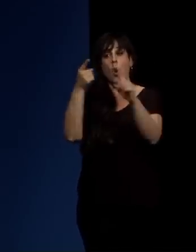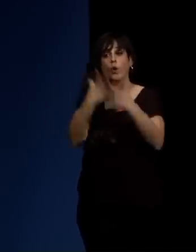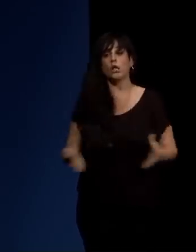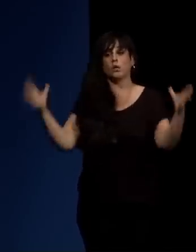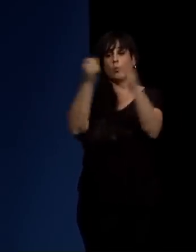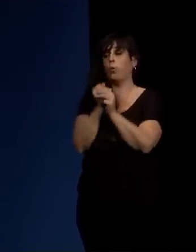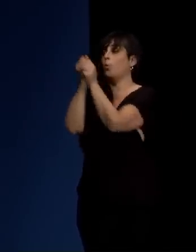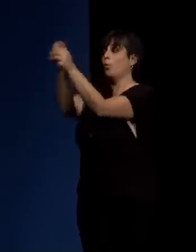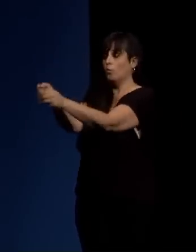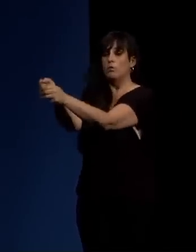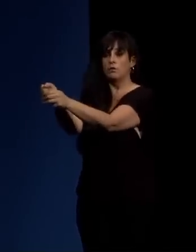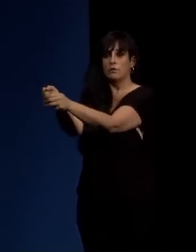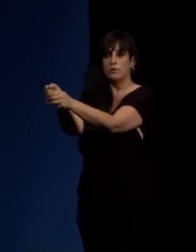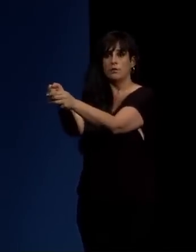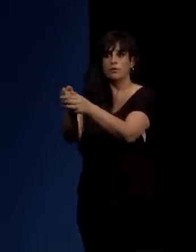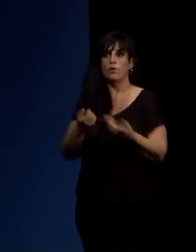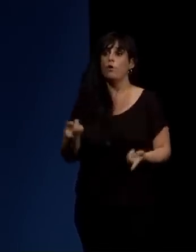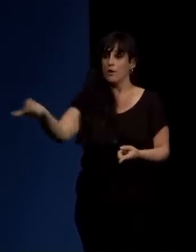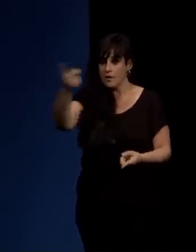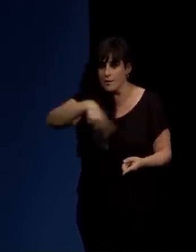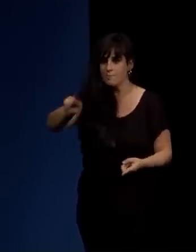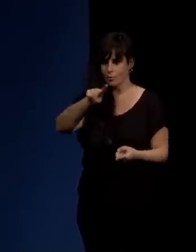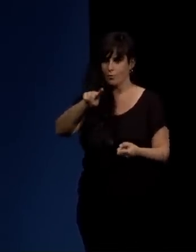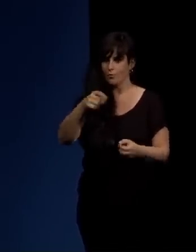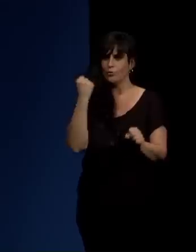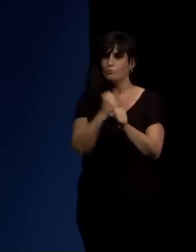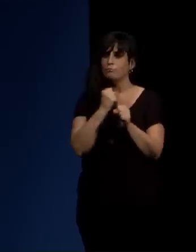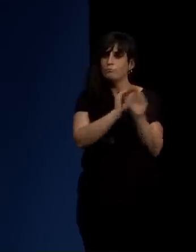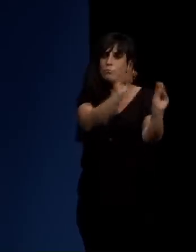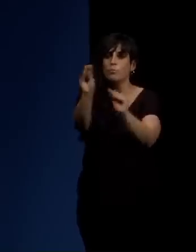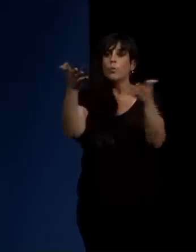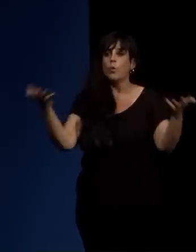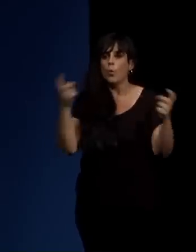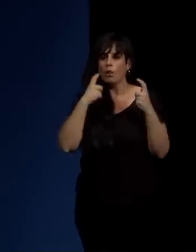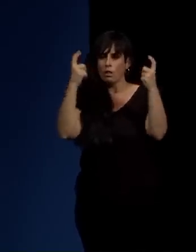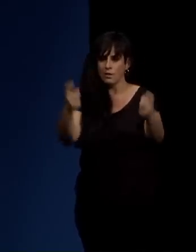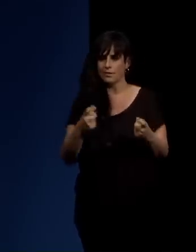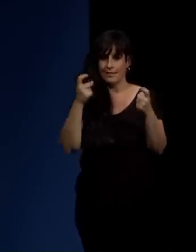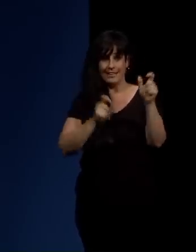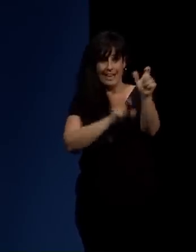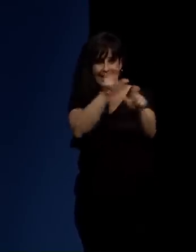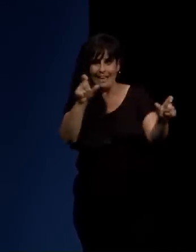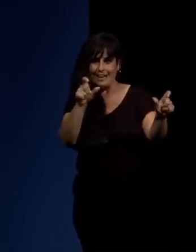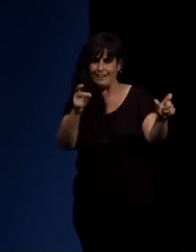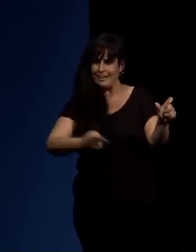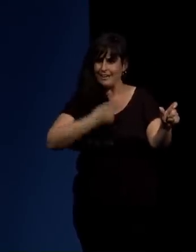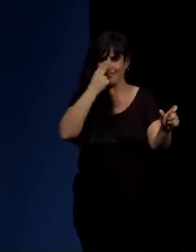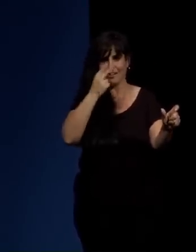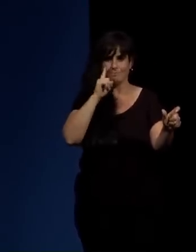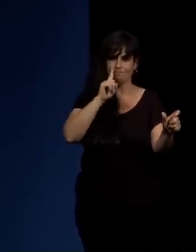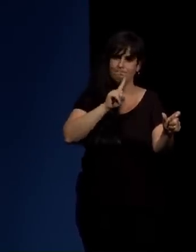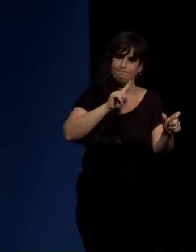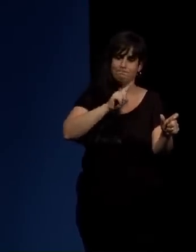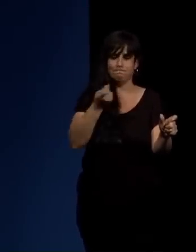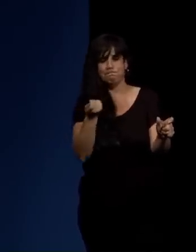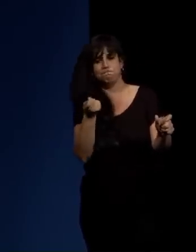de desmobilizarnos, e vos tamén tedes que facer o traballo de mobilizar a todos aqueles que temos intereses comuns. Nós non